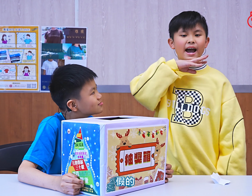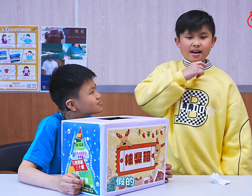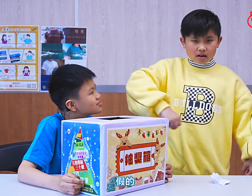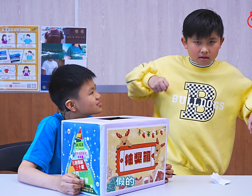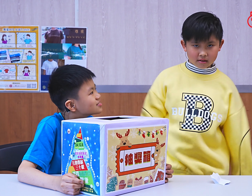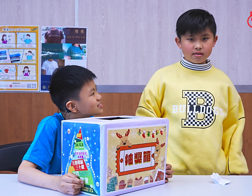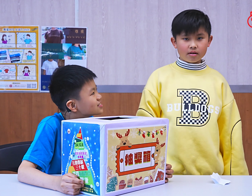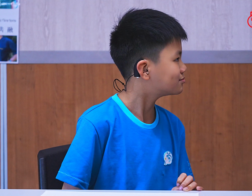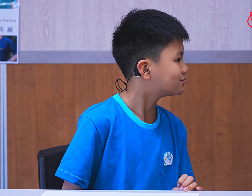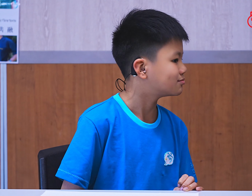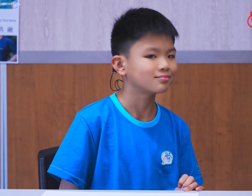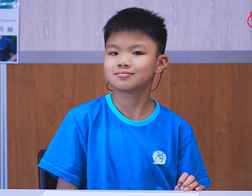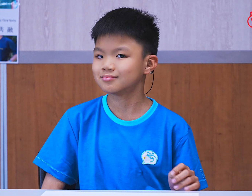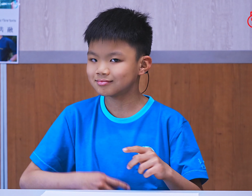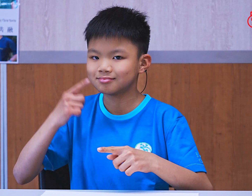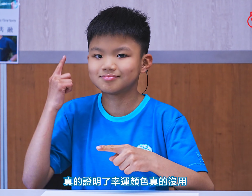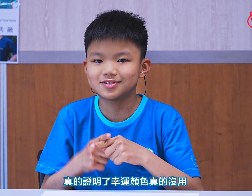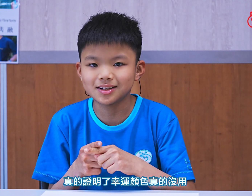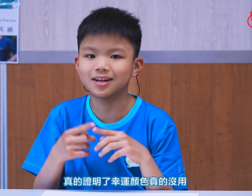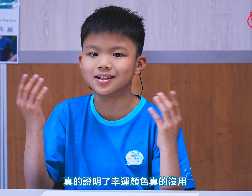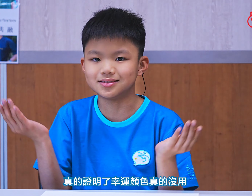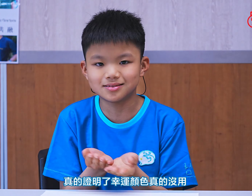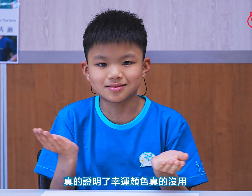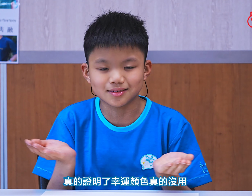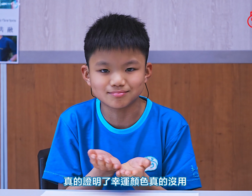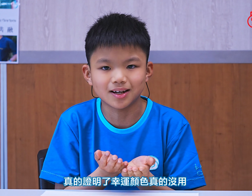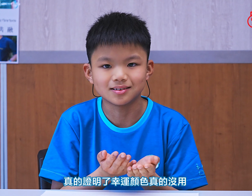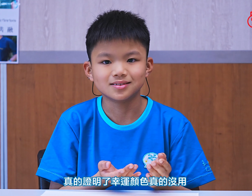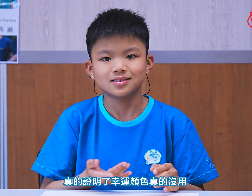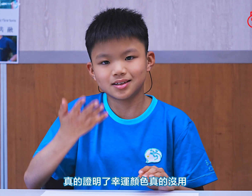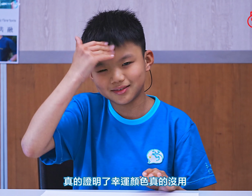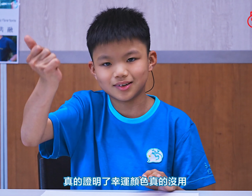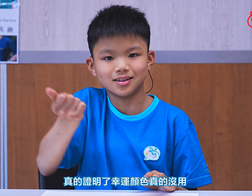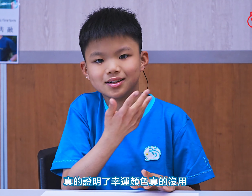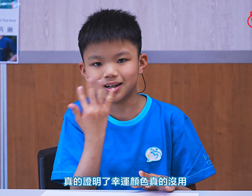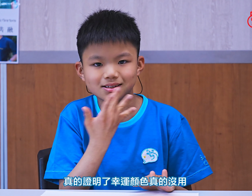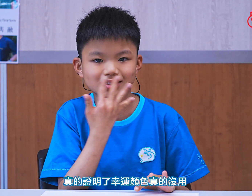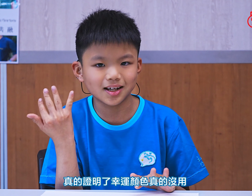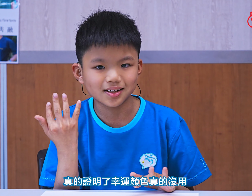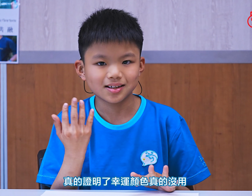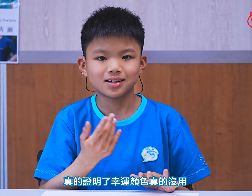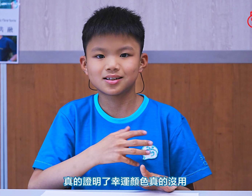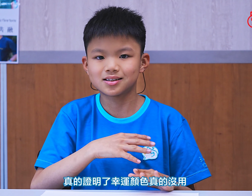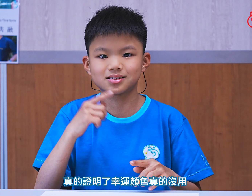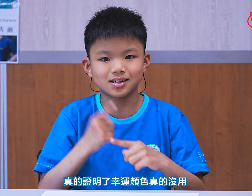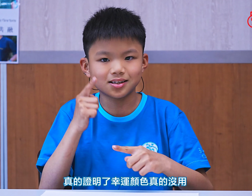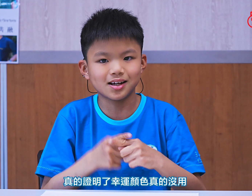假嘅，哼！ 嗱，真係證明咗呢，幸運顏色真係冇用㗎，